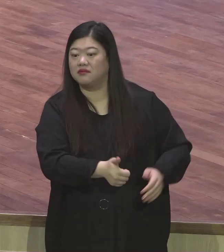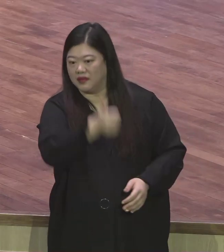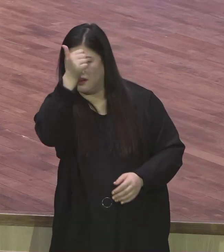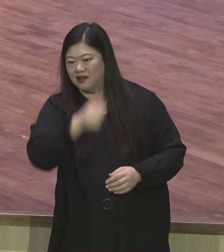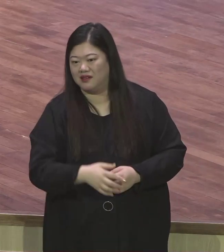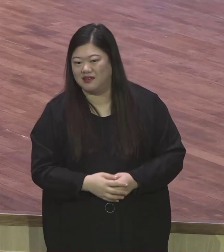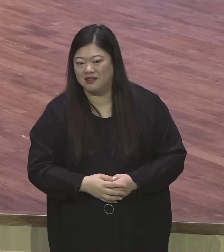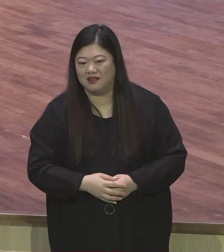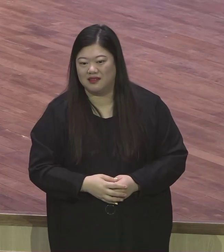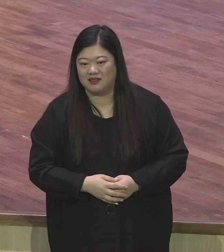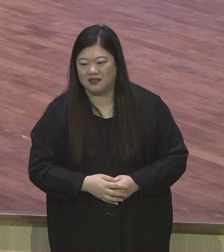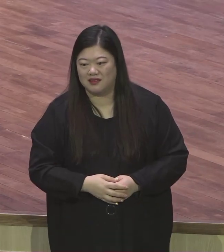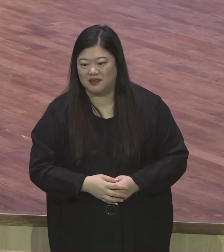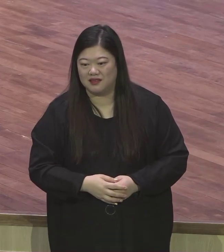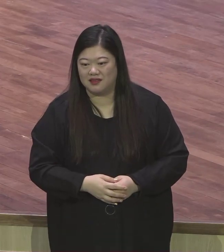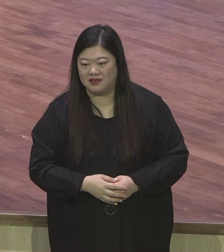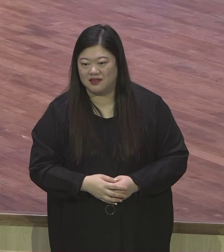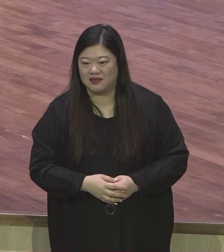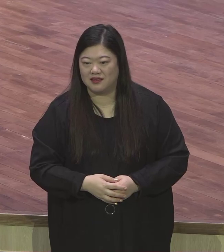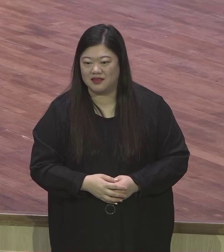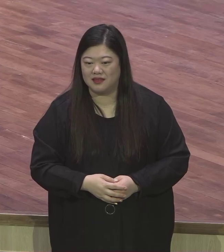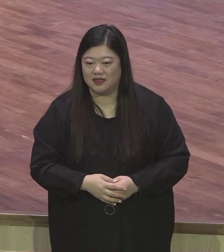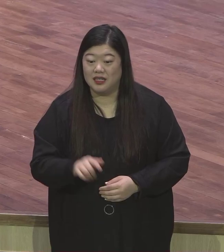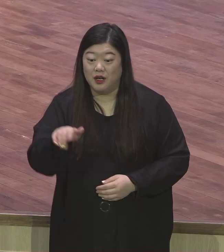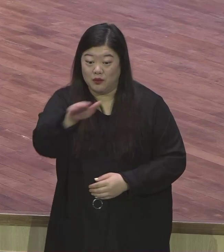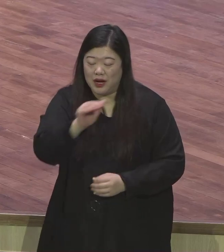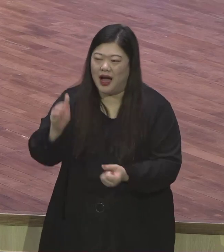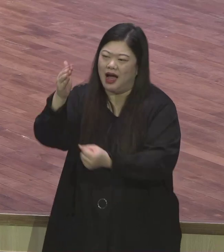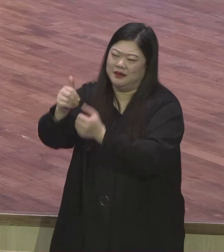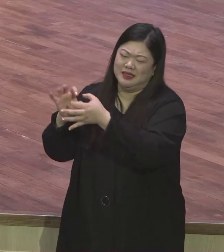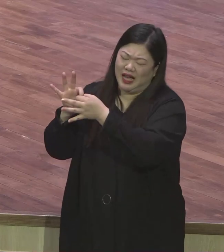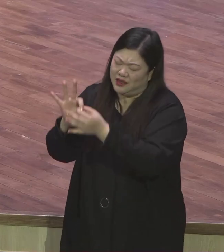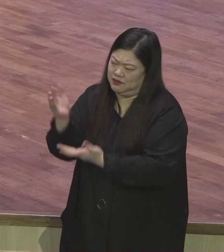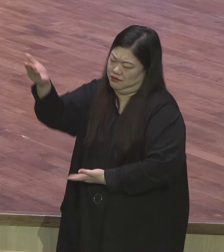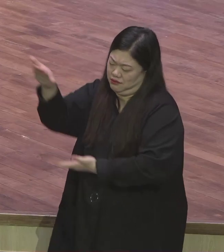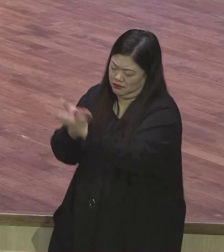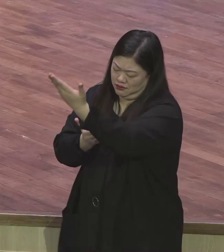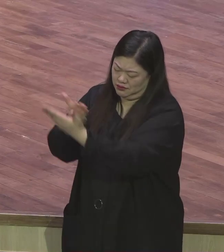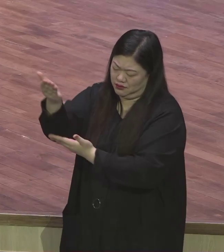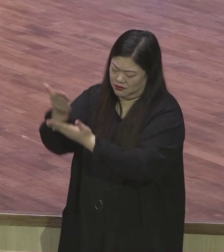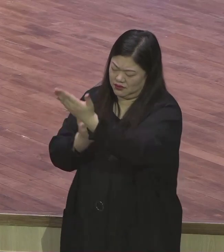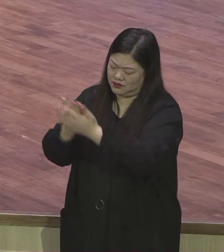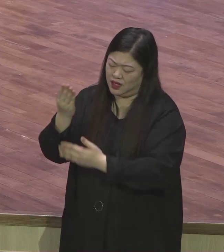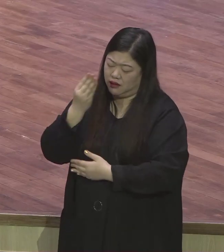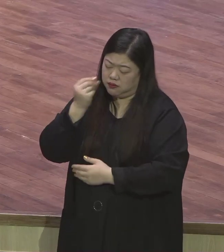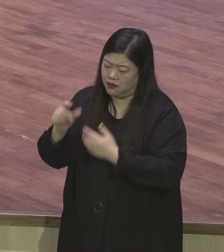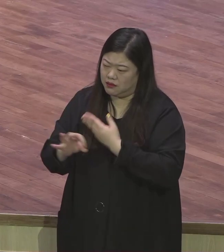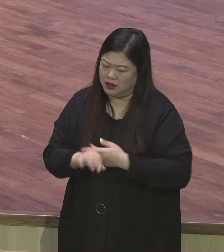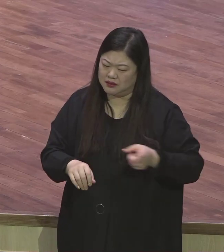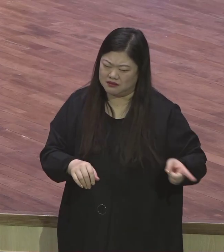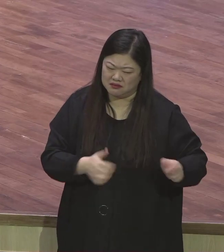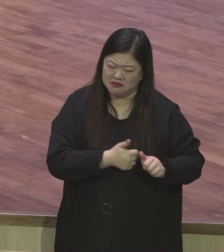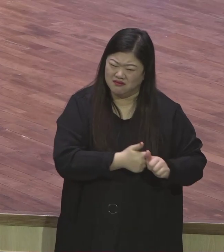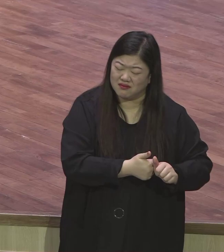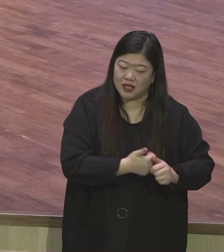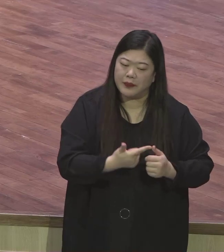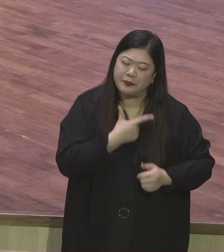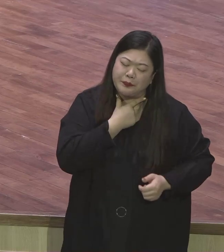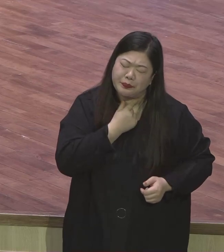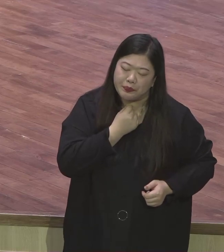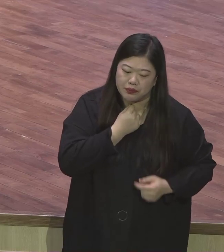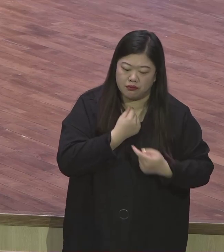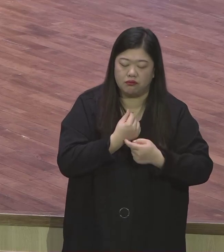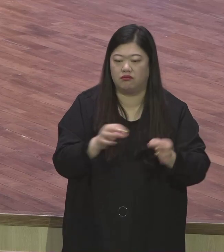우리가 주님과 은밀하게 교제하는 시간을 많이 가져야 하나님의 영광을 위해 살 수가 있습니다. 주님과의 은밀한